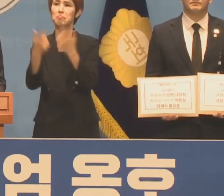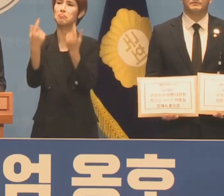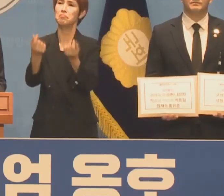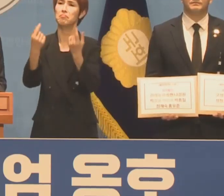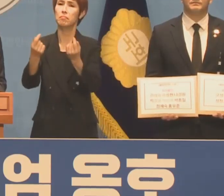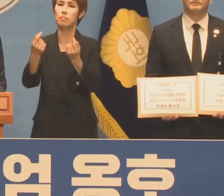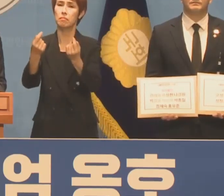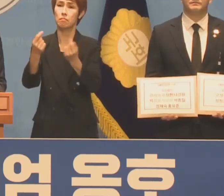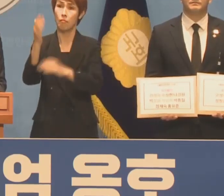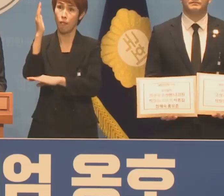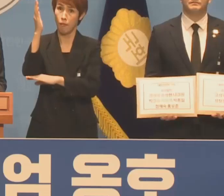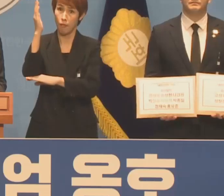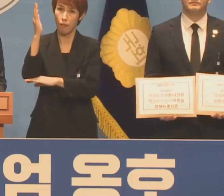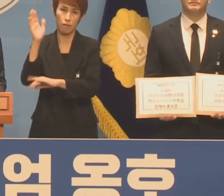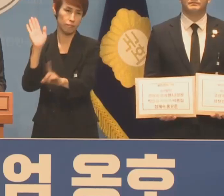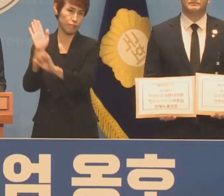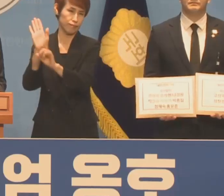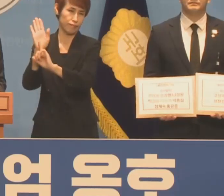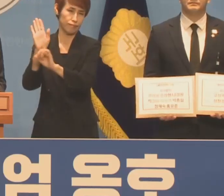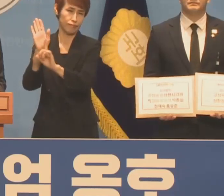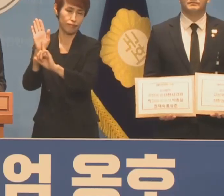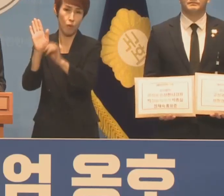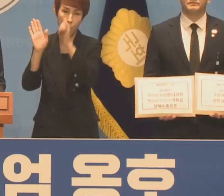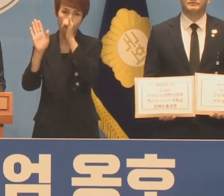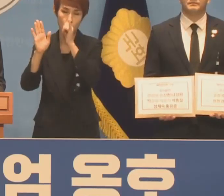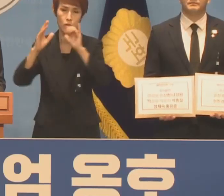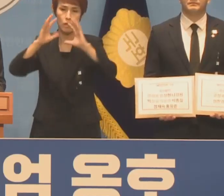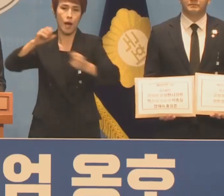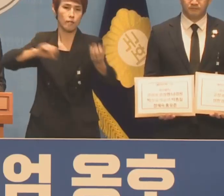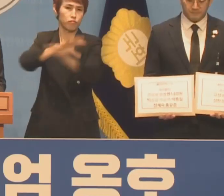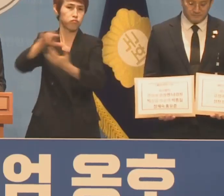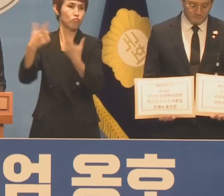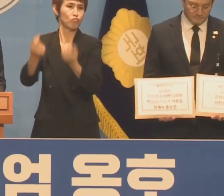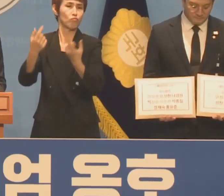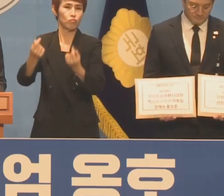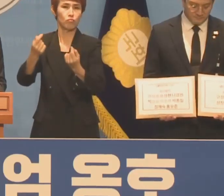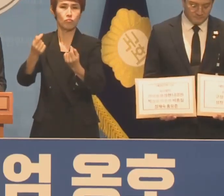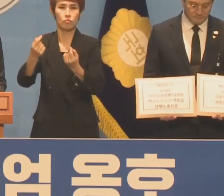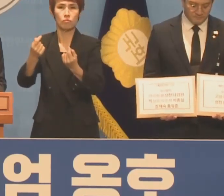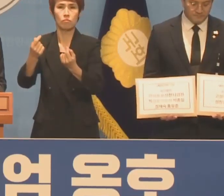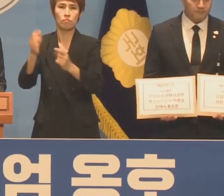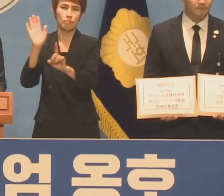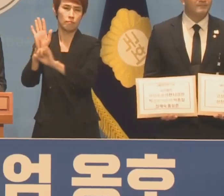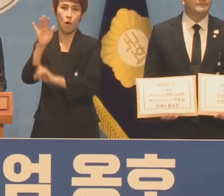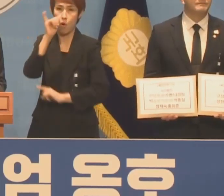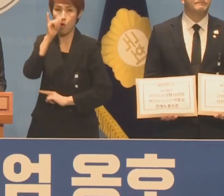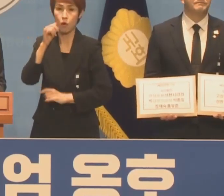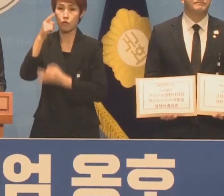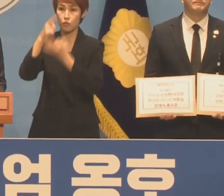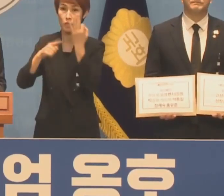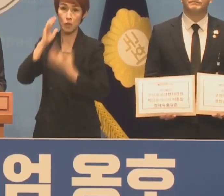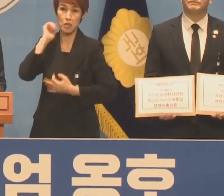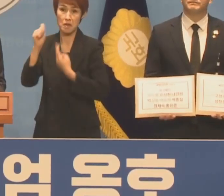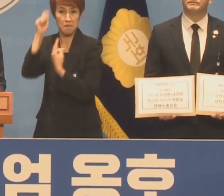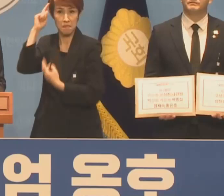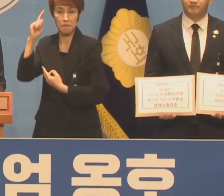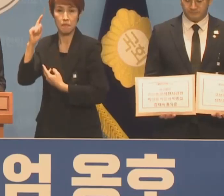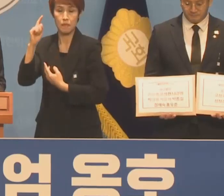주장을 공공연히 펼치며 내란 행위를 정당화하고 윤석열 대통령의 탄핵을